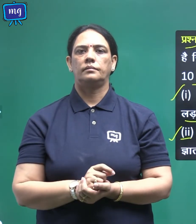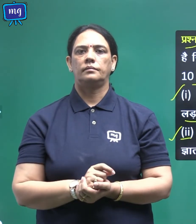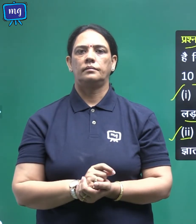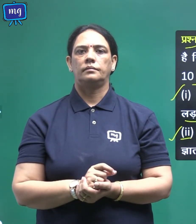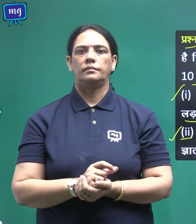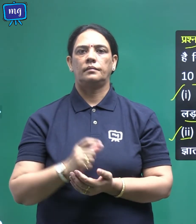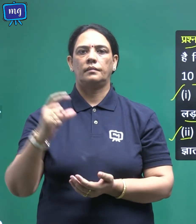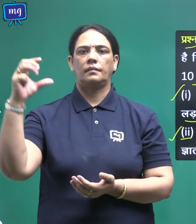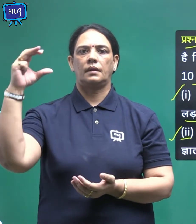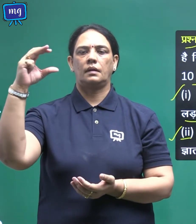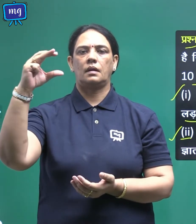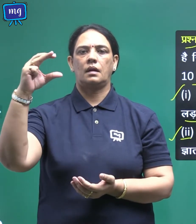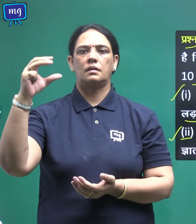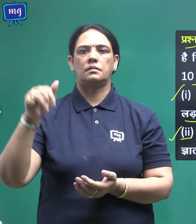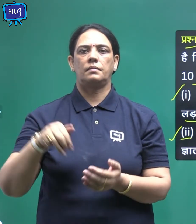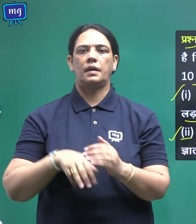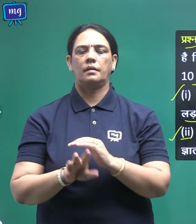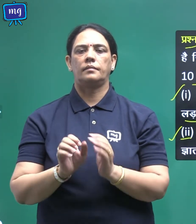कक्षा में